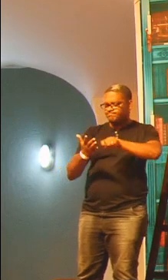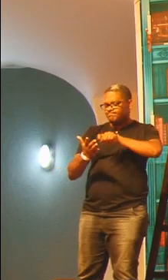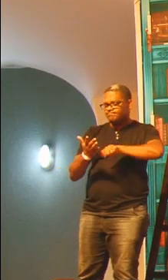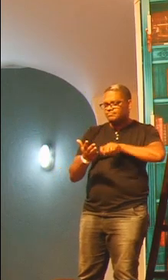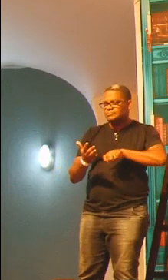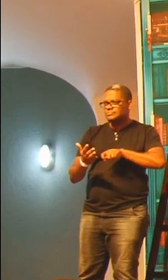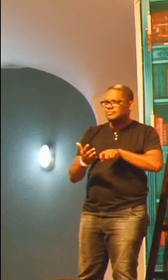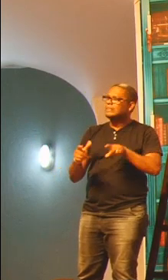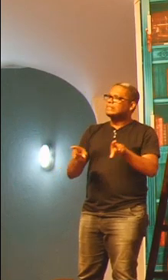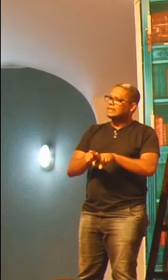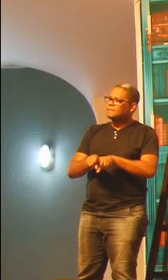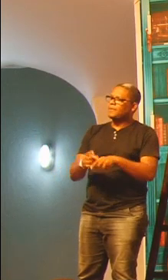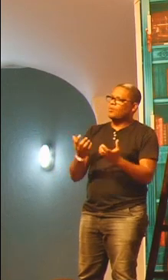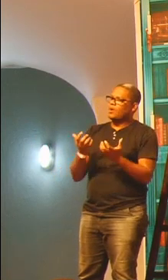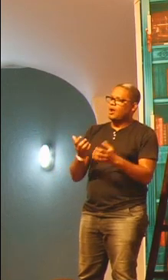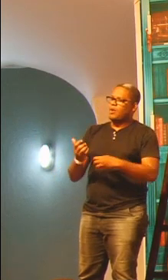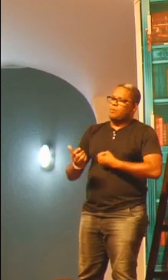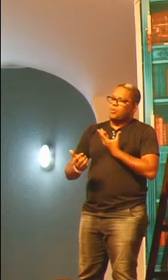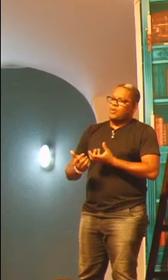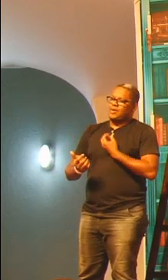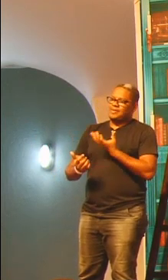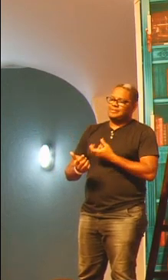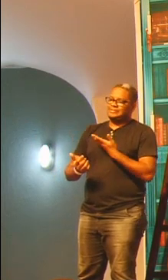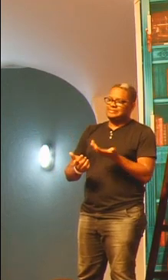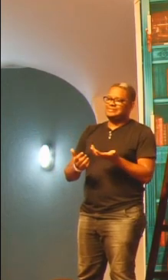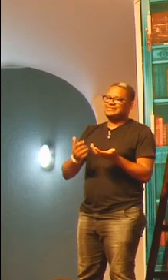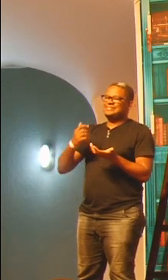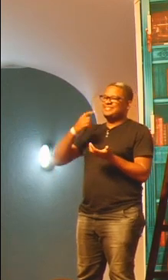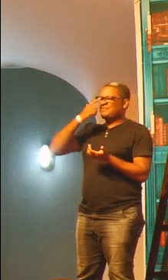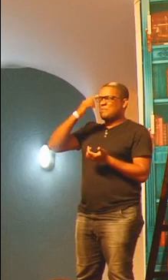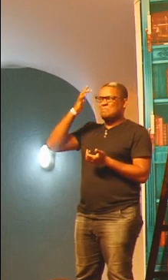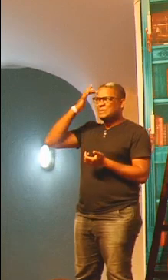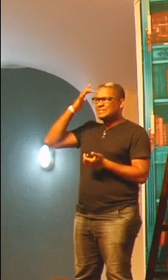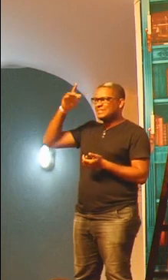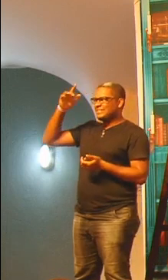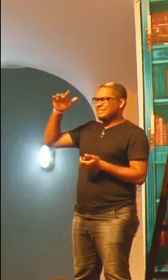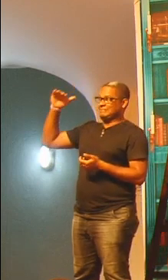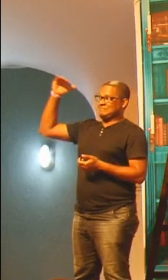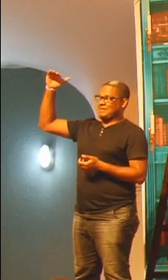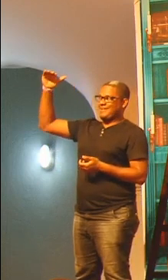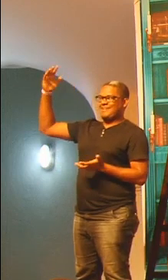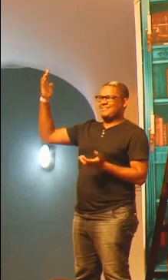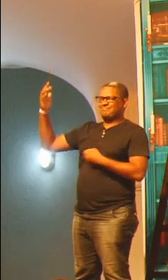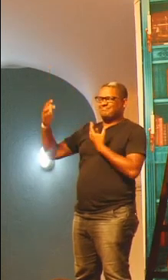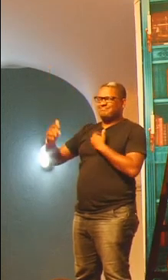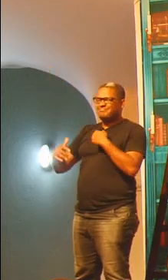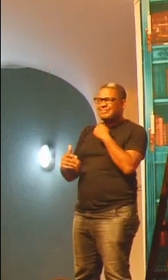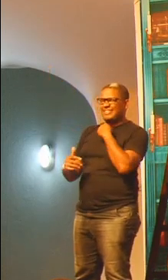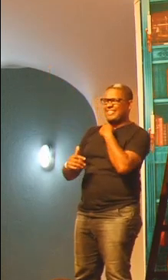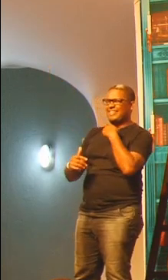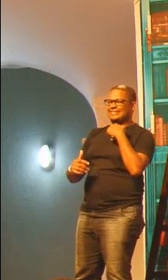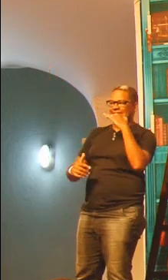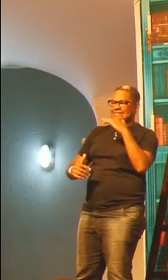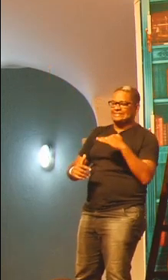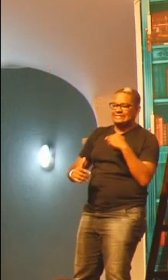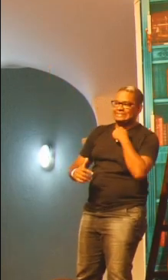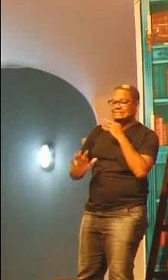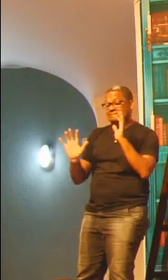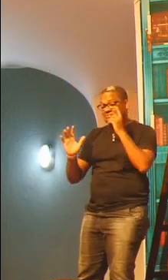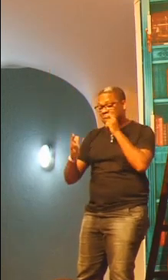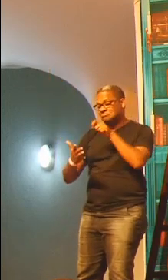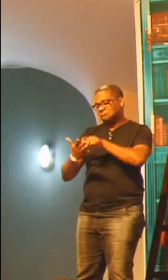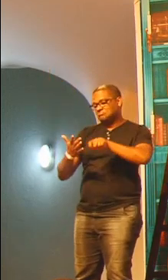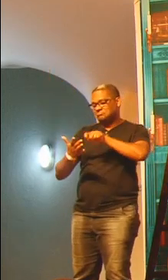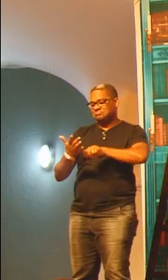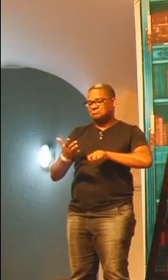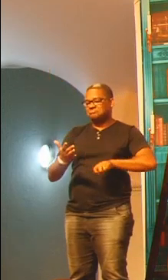poeta, né? Mas eu sei que poeta é para gente grande, não, né? Poeta é outra coisa, é outro mundo, né? Então eu falei, vou ficar na prosa